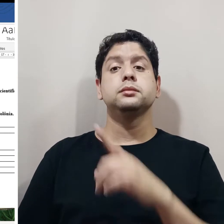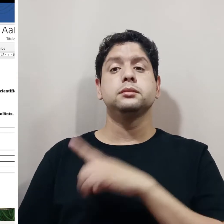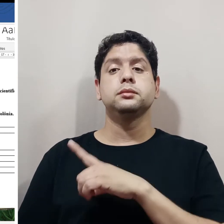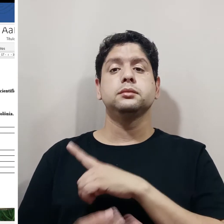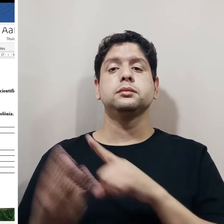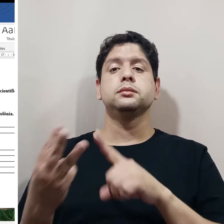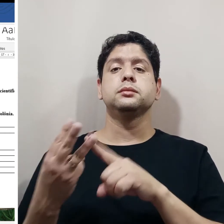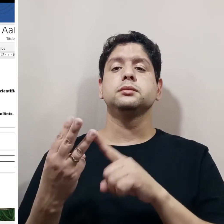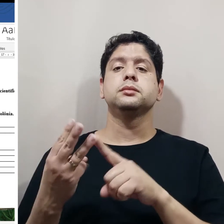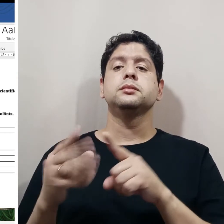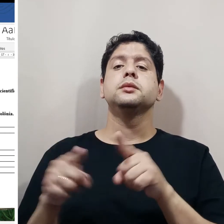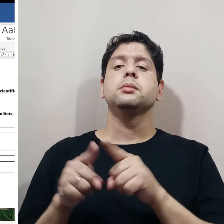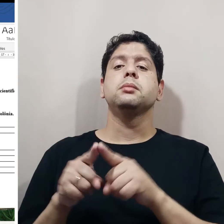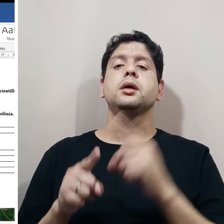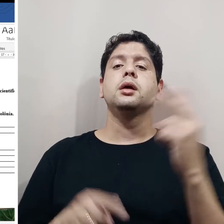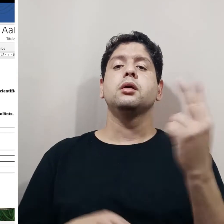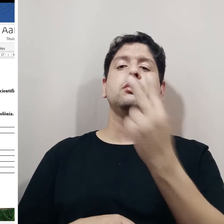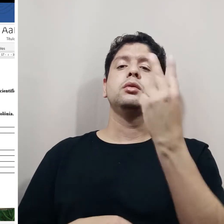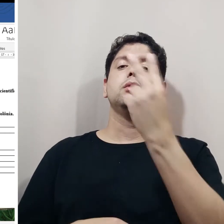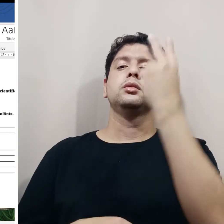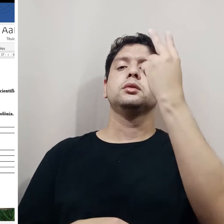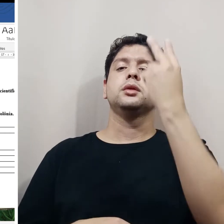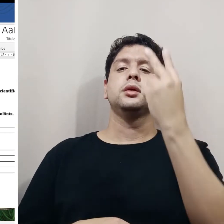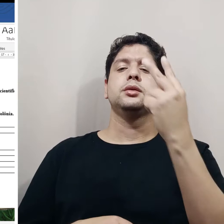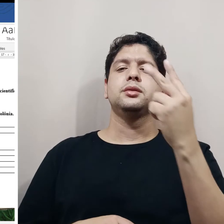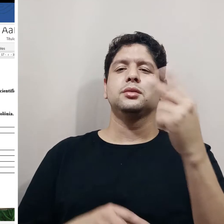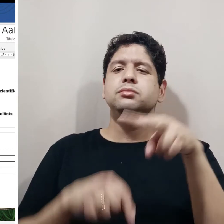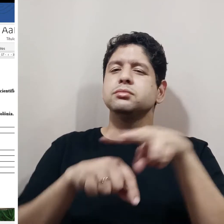Nós tivemos também, né,